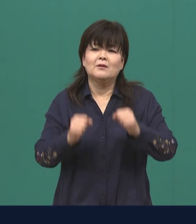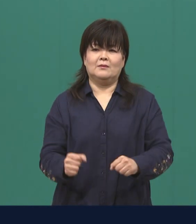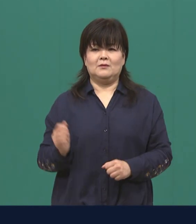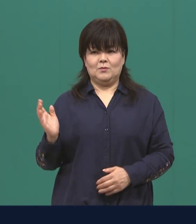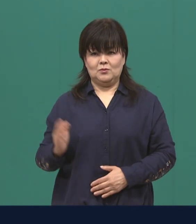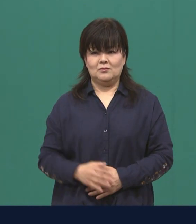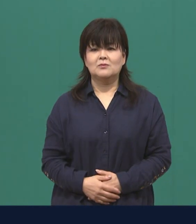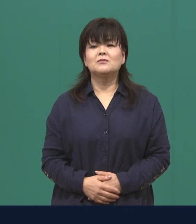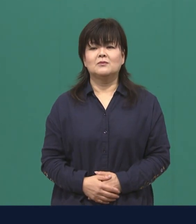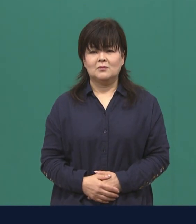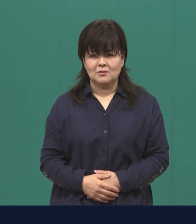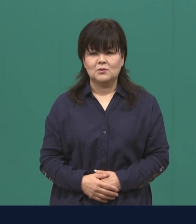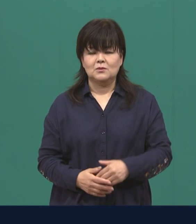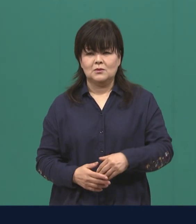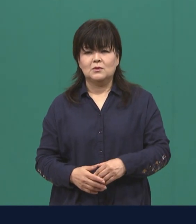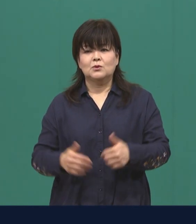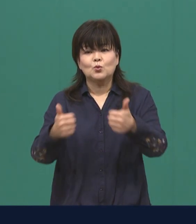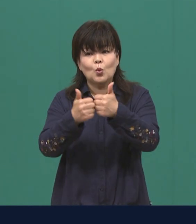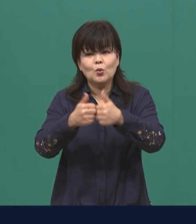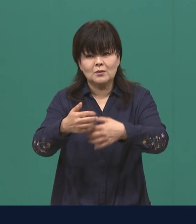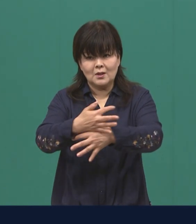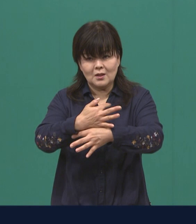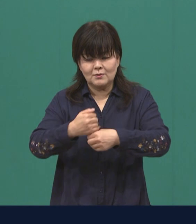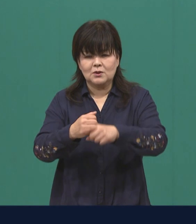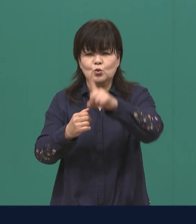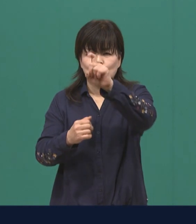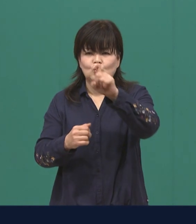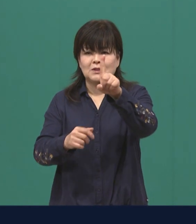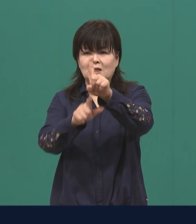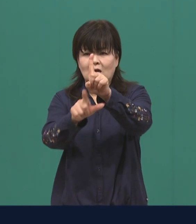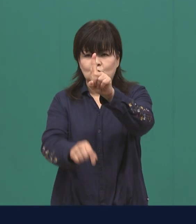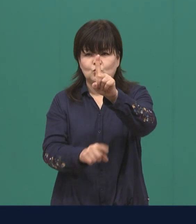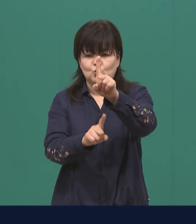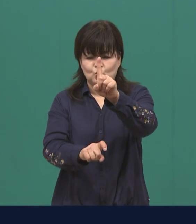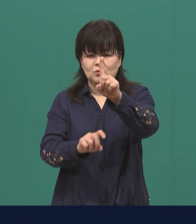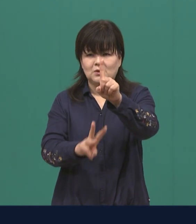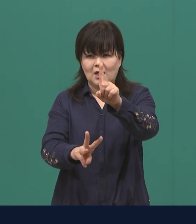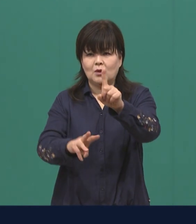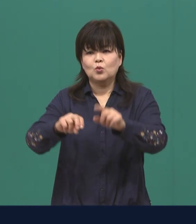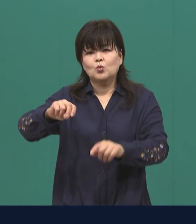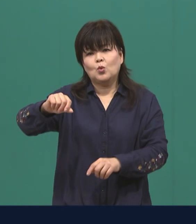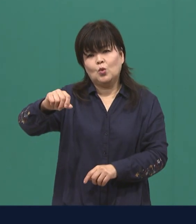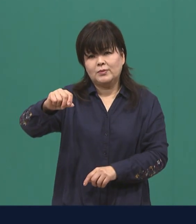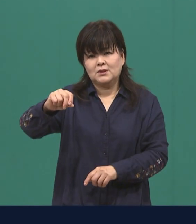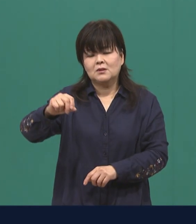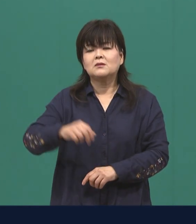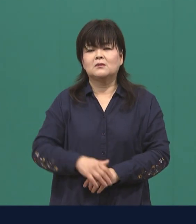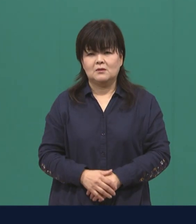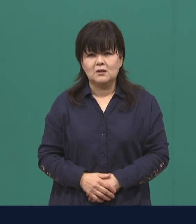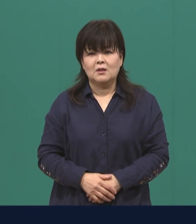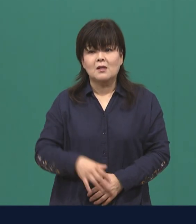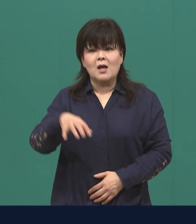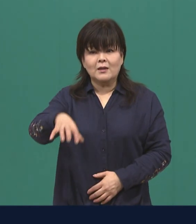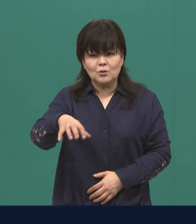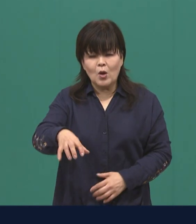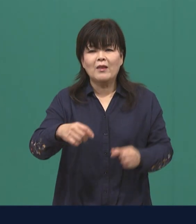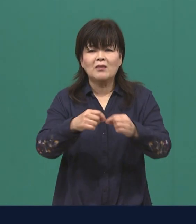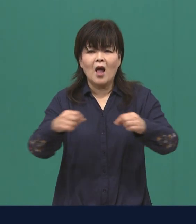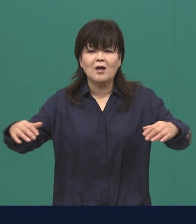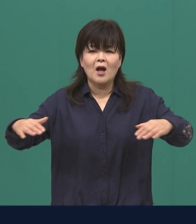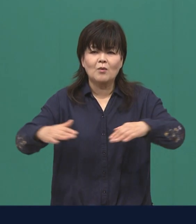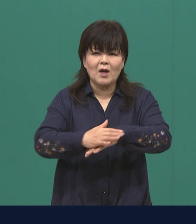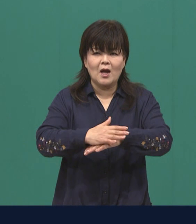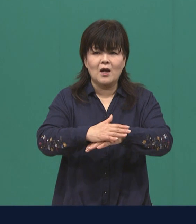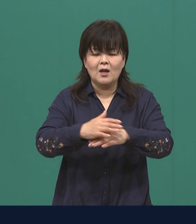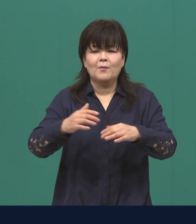について相談を行っています。11月の相談日は13日土曜日で、